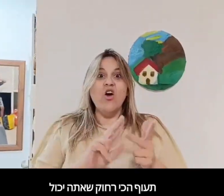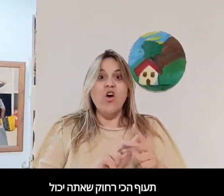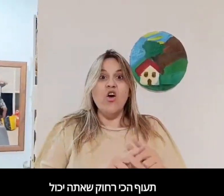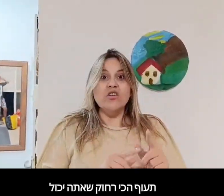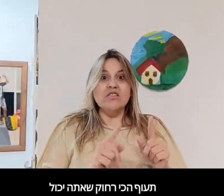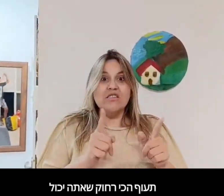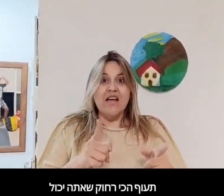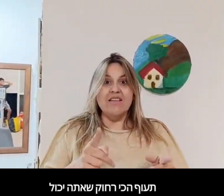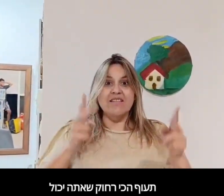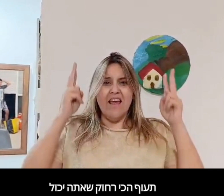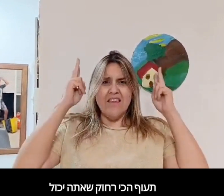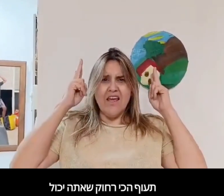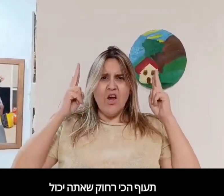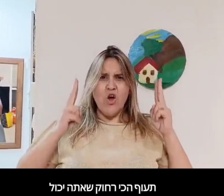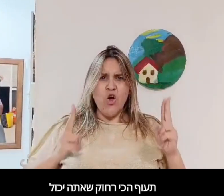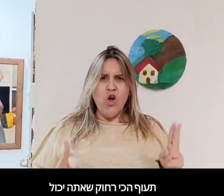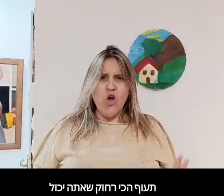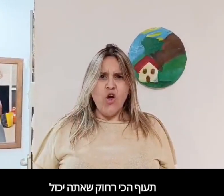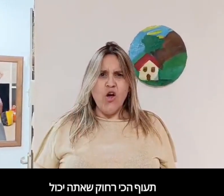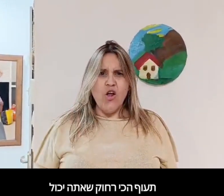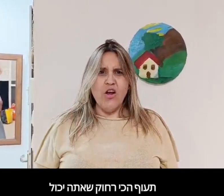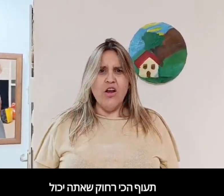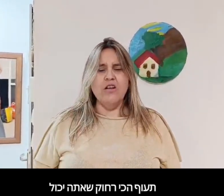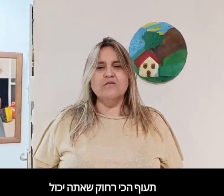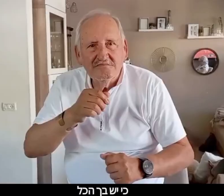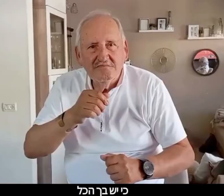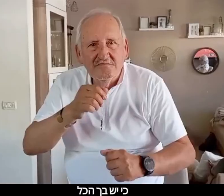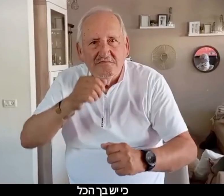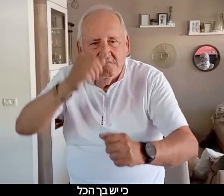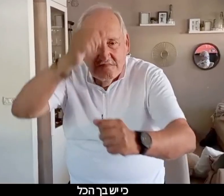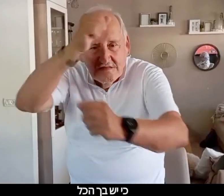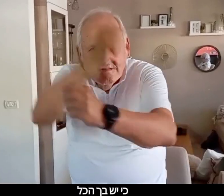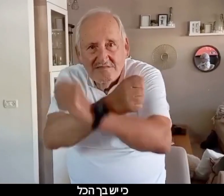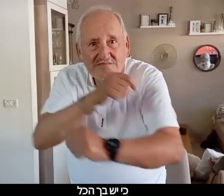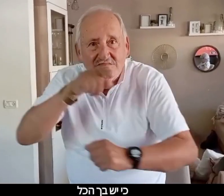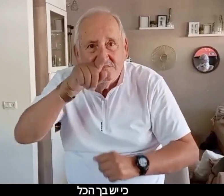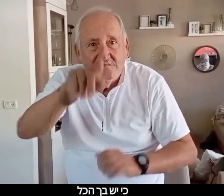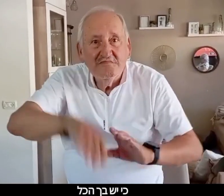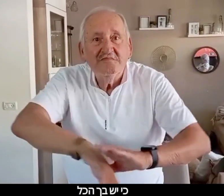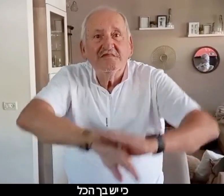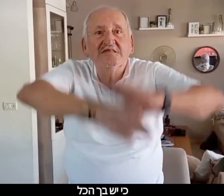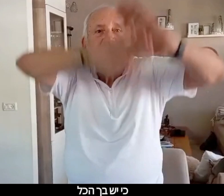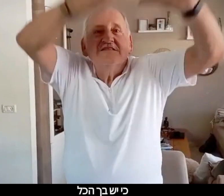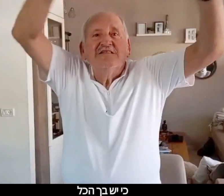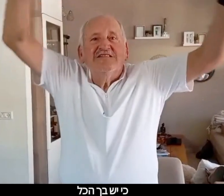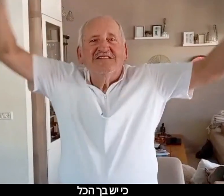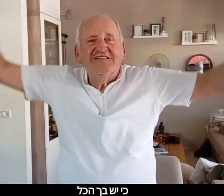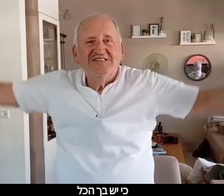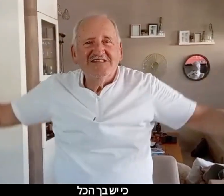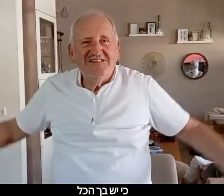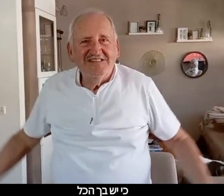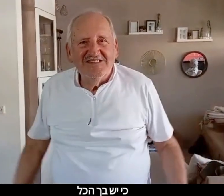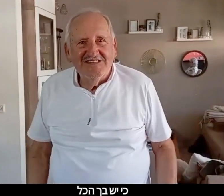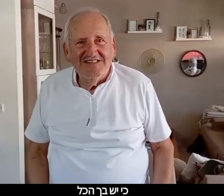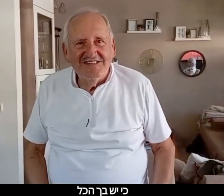תעוף הכי רחוק שאתה יכול, כי יש בך הכל.